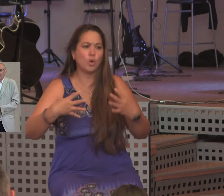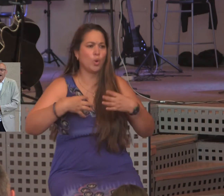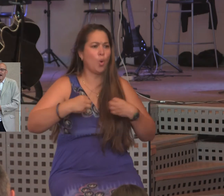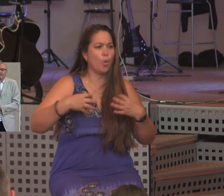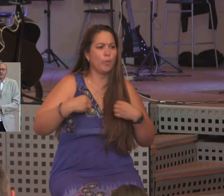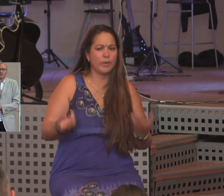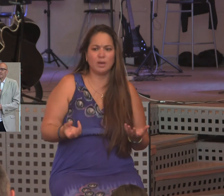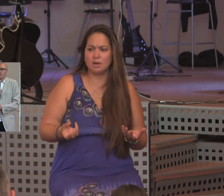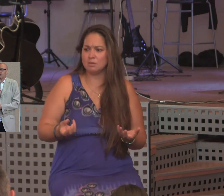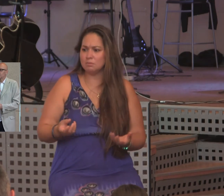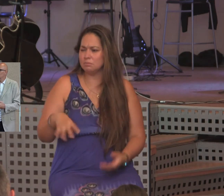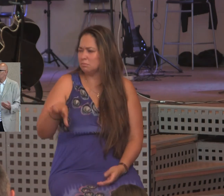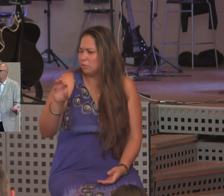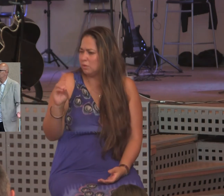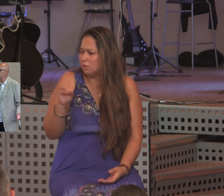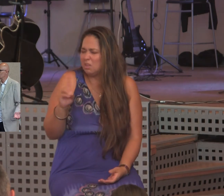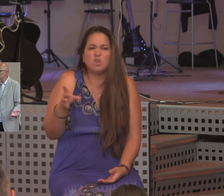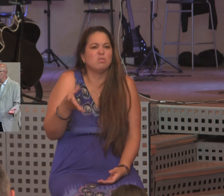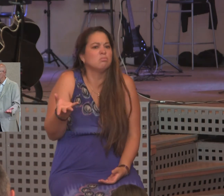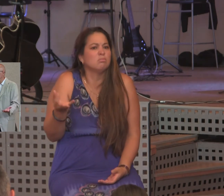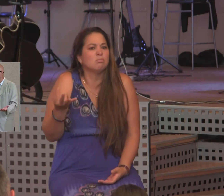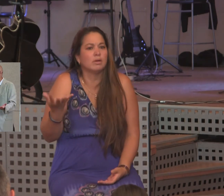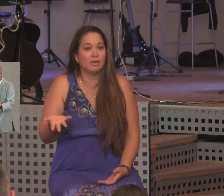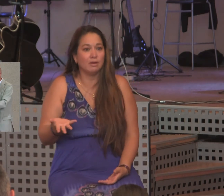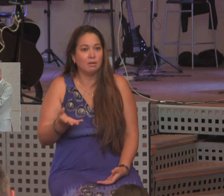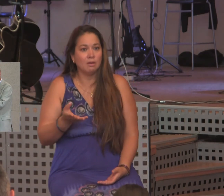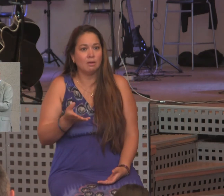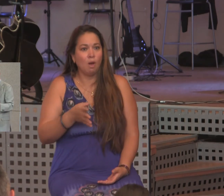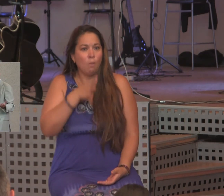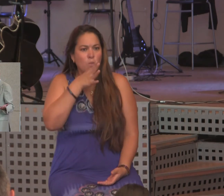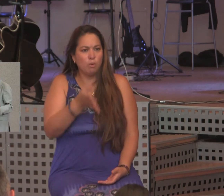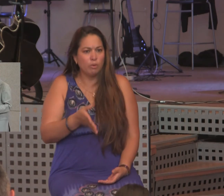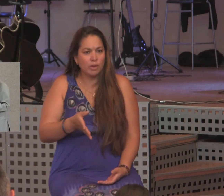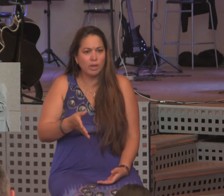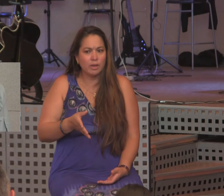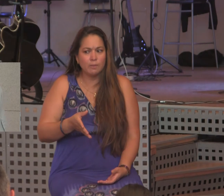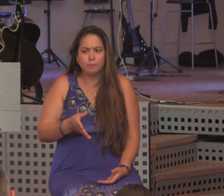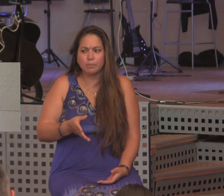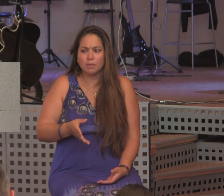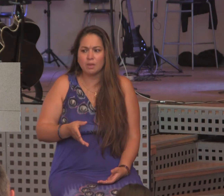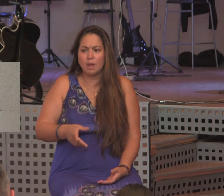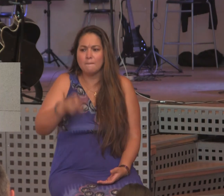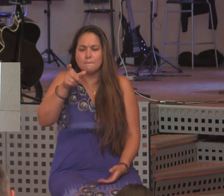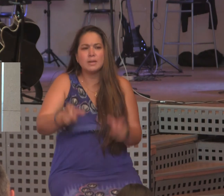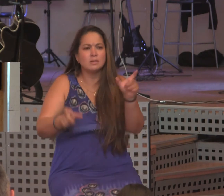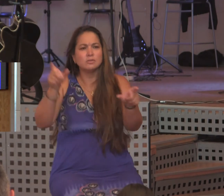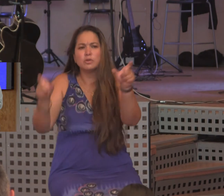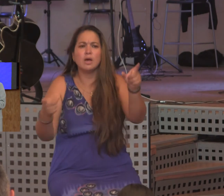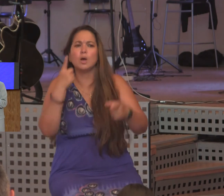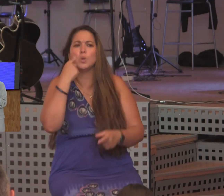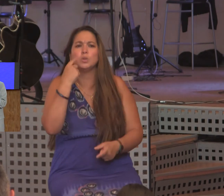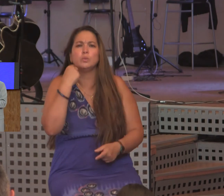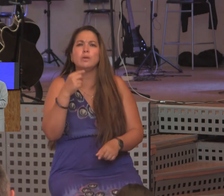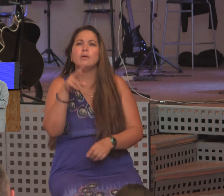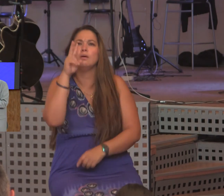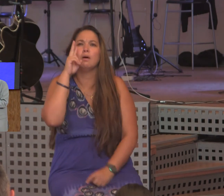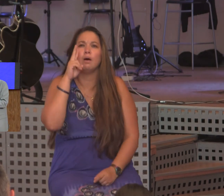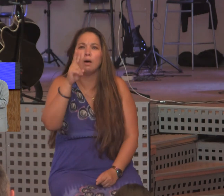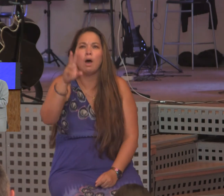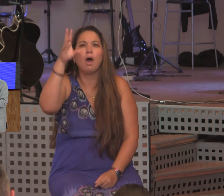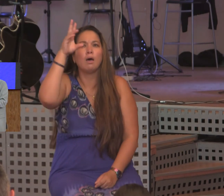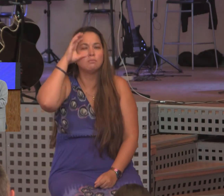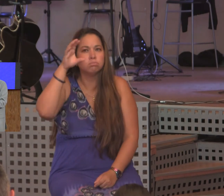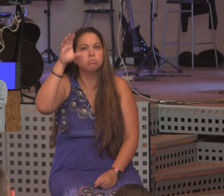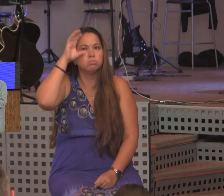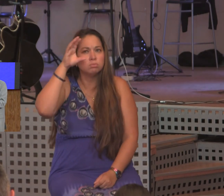estaban hartos y acostumbradísimos a estar viéndolo. ¿Qué es lo que no entendieron?